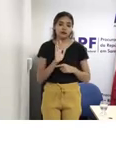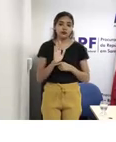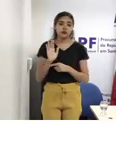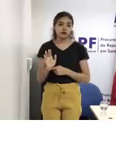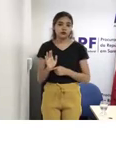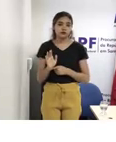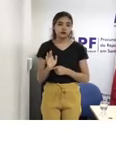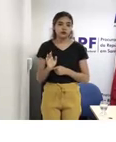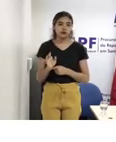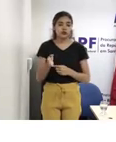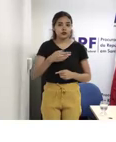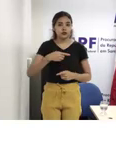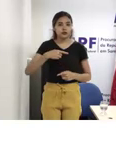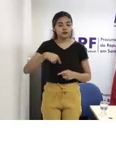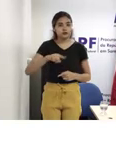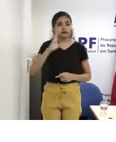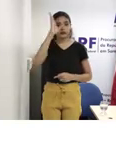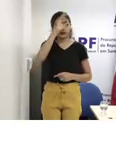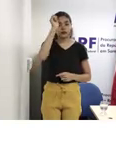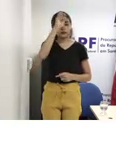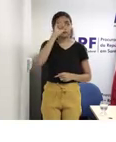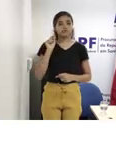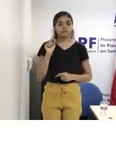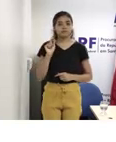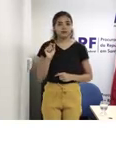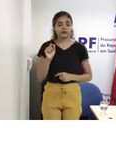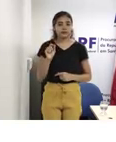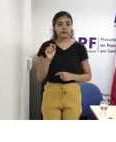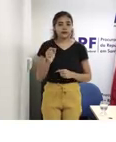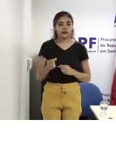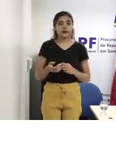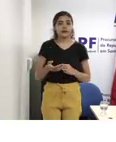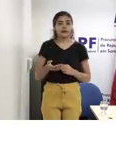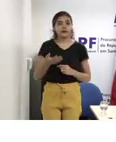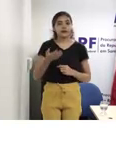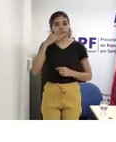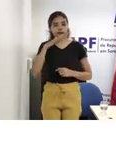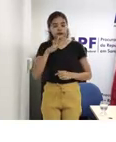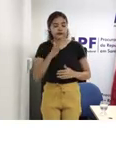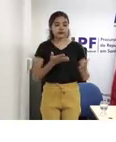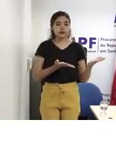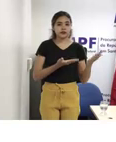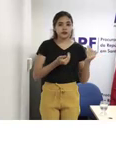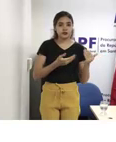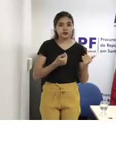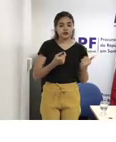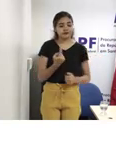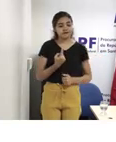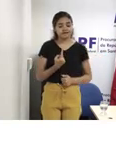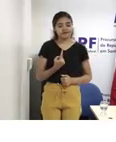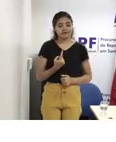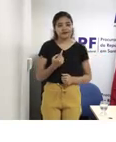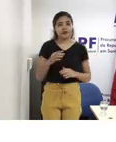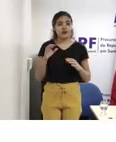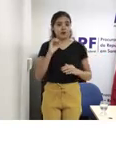que Que Nós aprendemos com isso eh que as crianças adolcentes são uma luta de todos conforme determina a constituição o